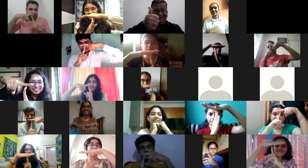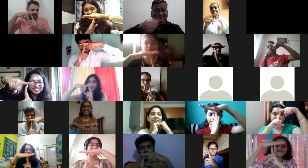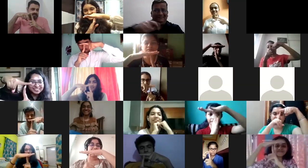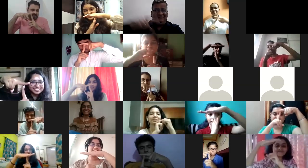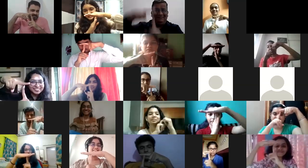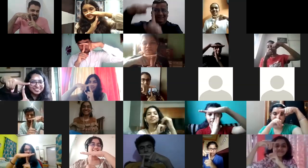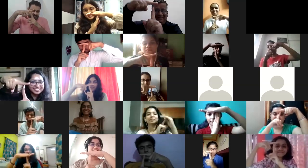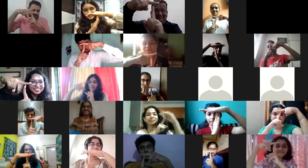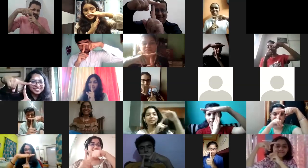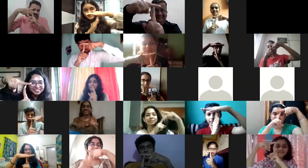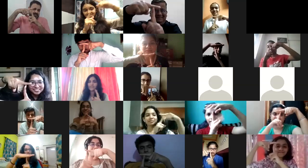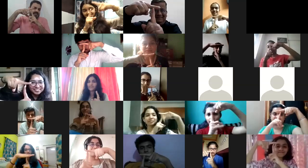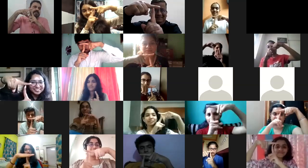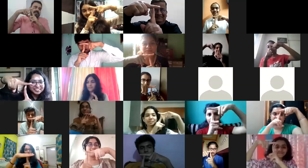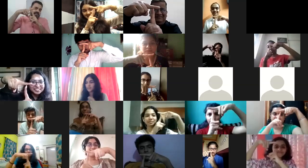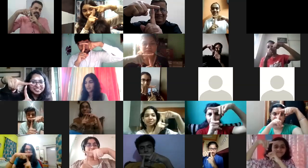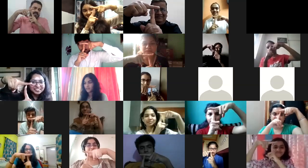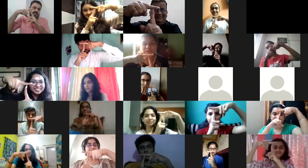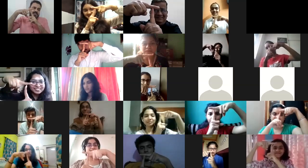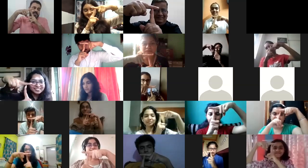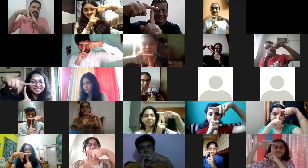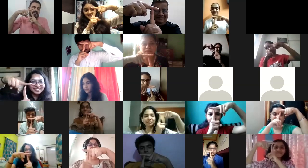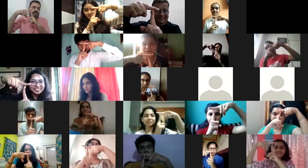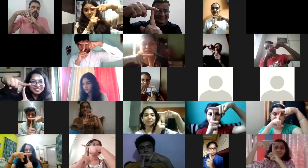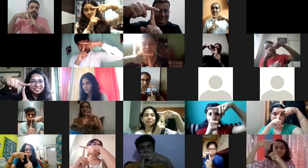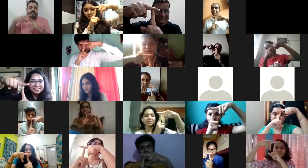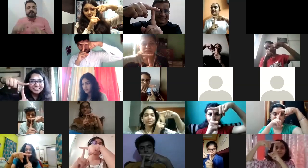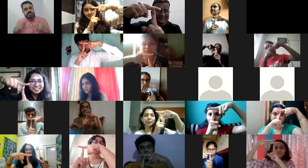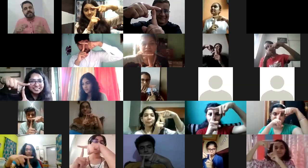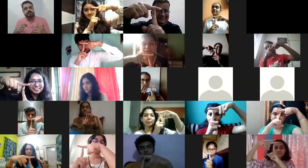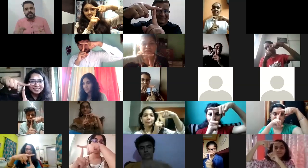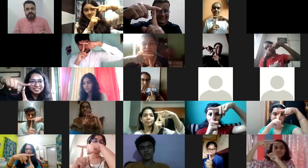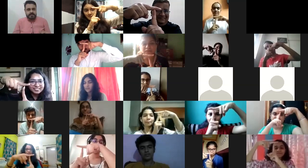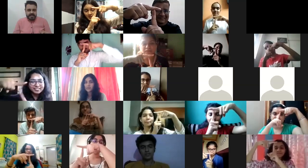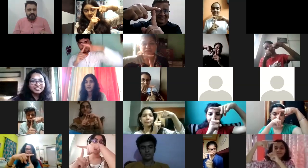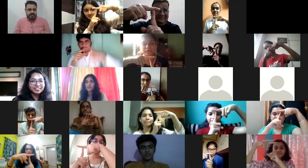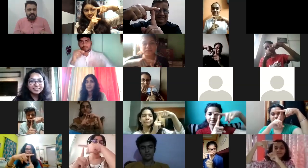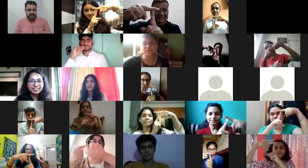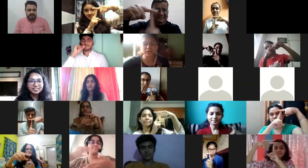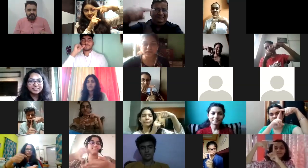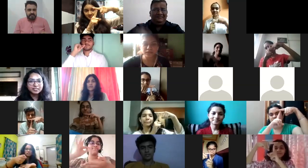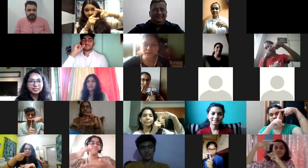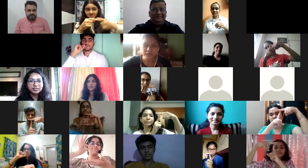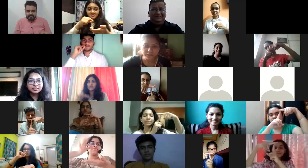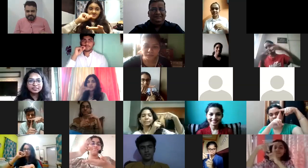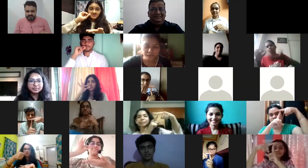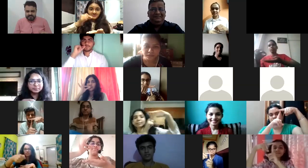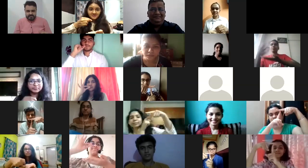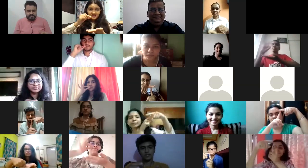T. Yes, this is T. और पीने वाली चाय हमने कभी साइन सीखा था ना.